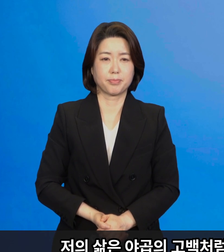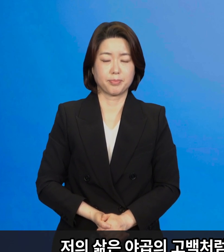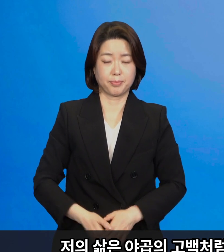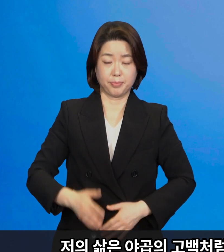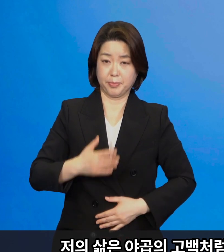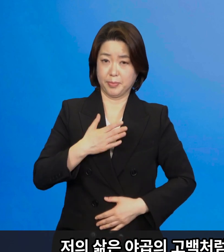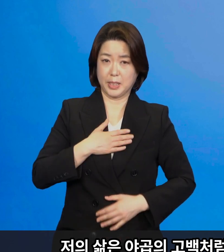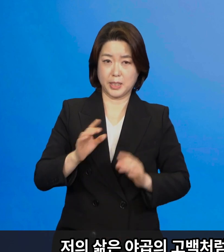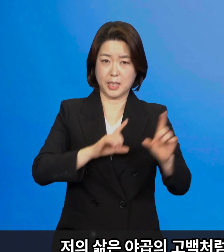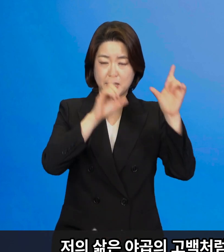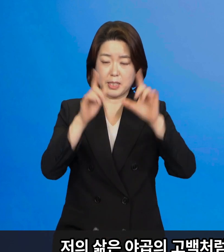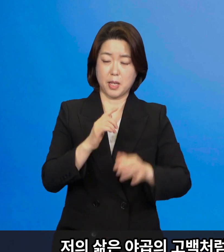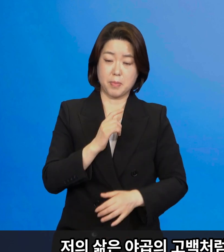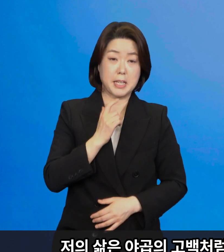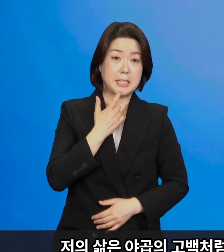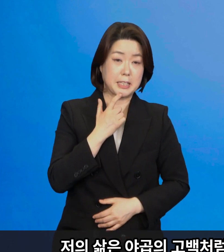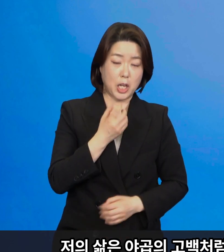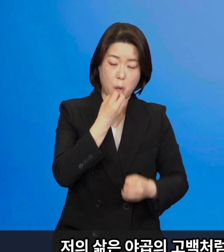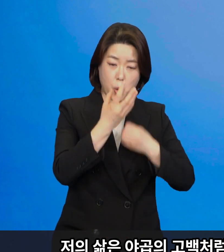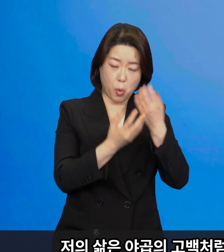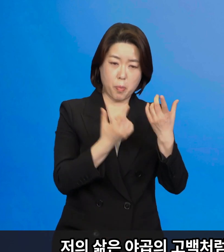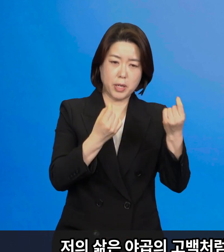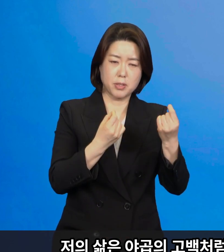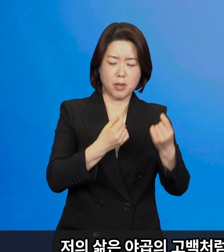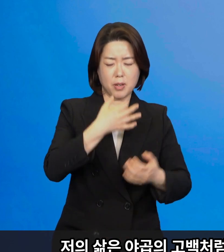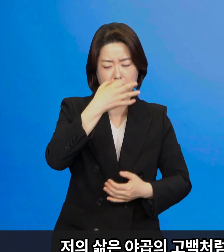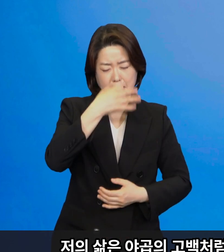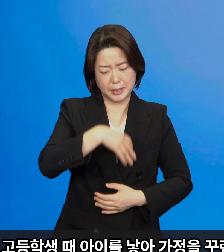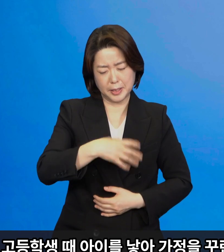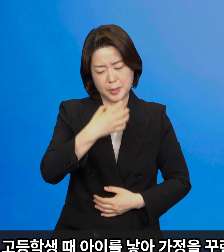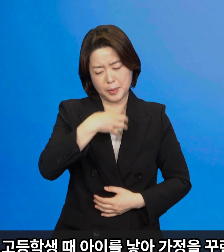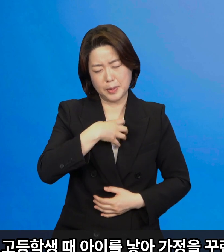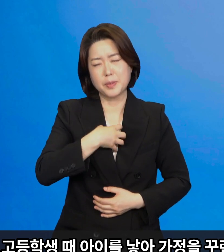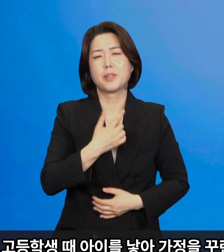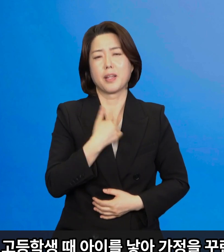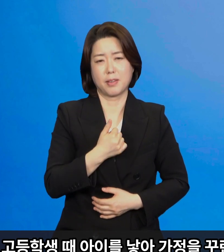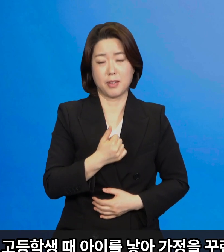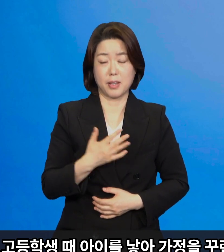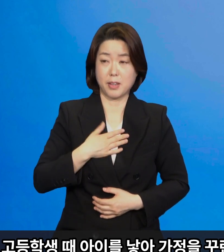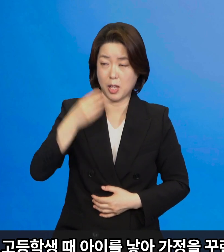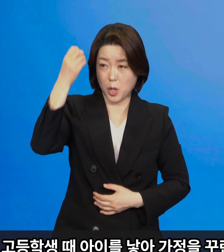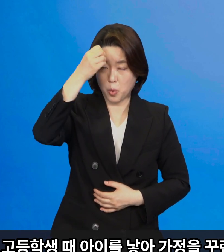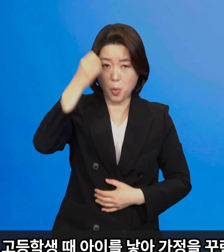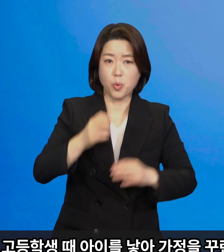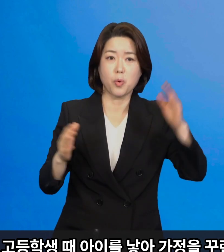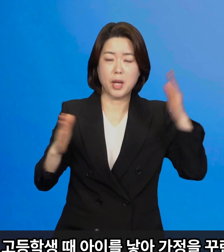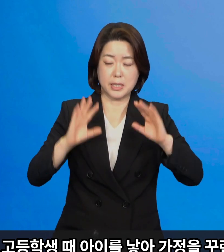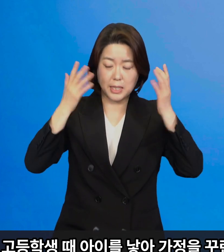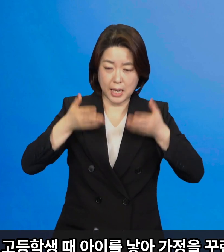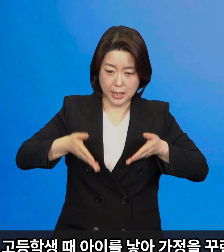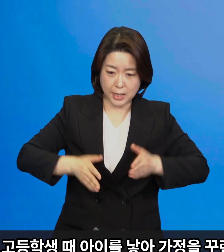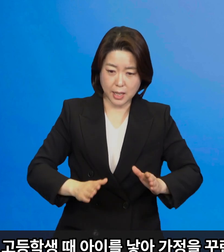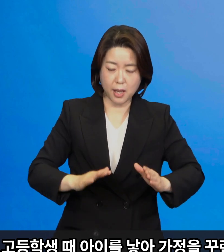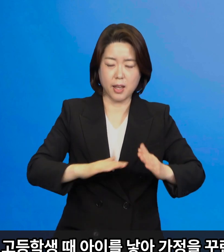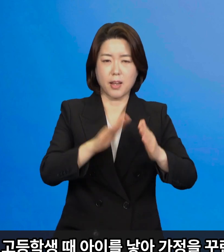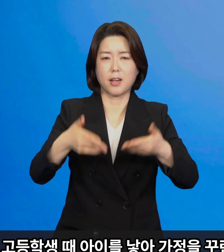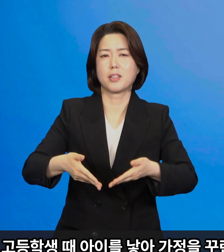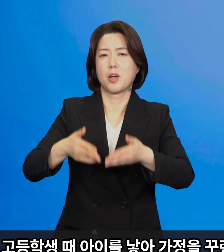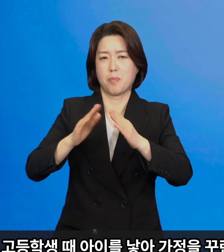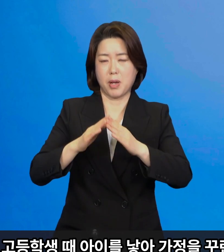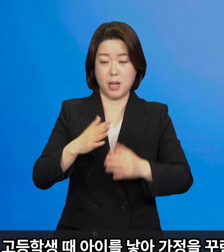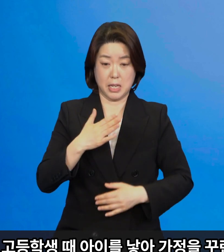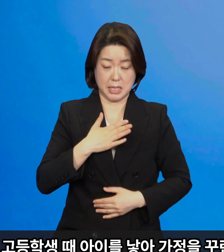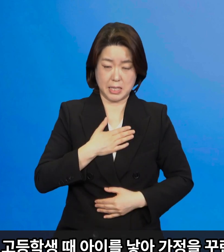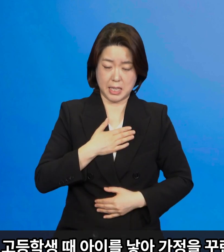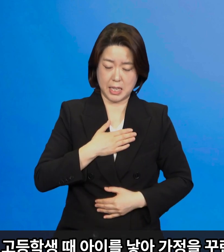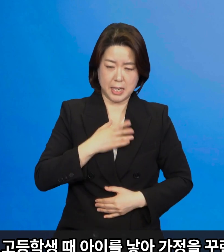저희 삶은 야곱의 고백처럼 정말 험악한 인생이었습니다. 고등학생 때 아이를 낳아 가정을 꾸린 후 제 힘과